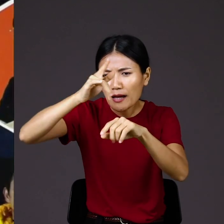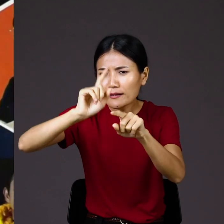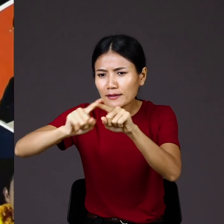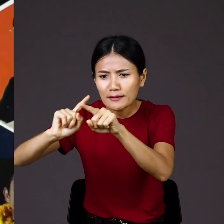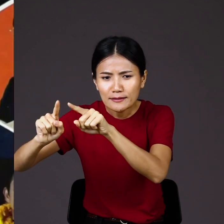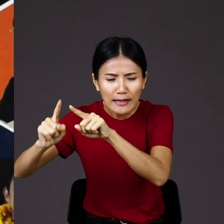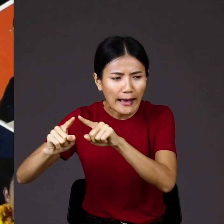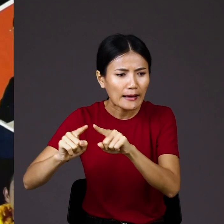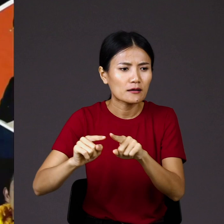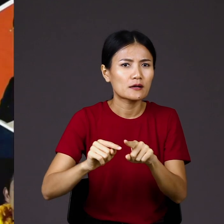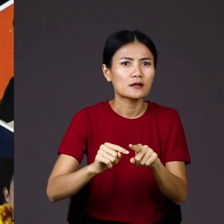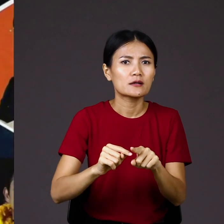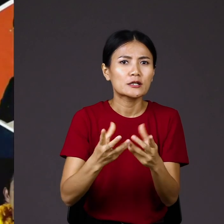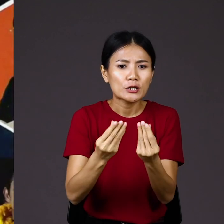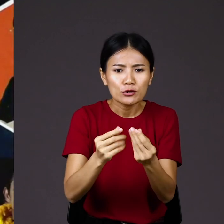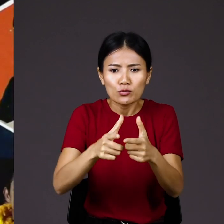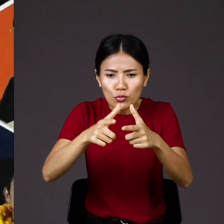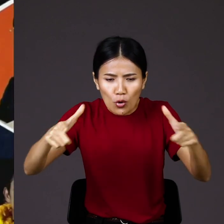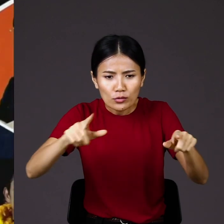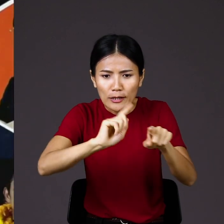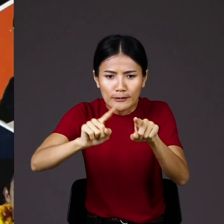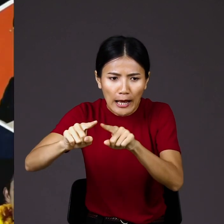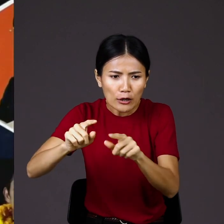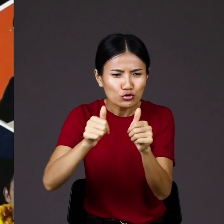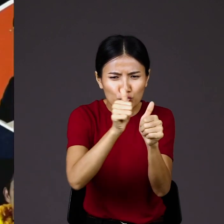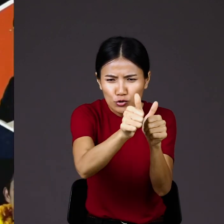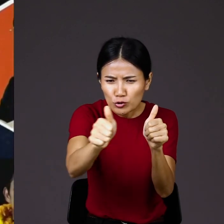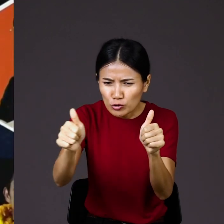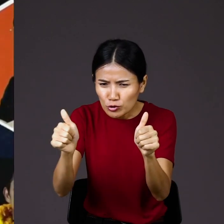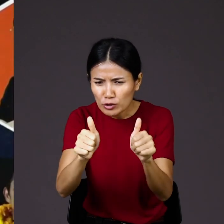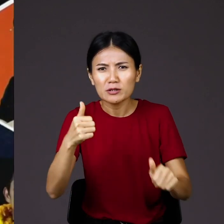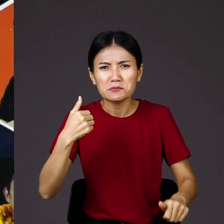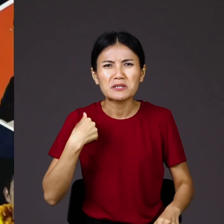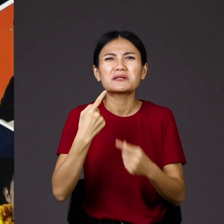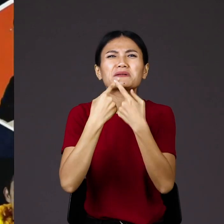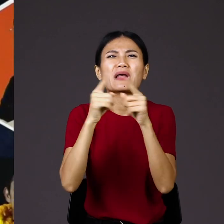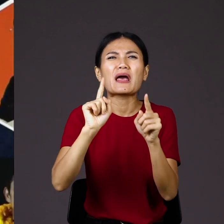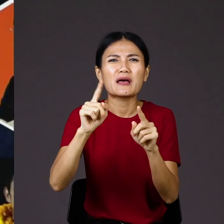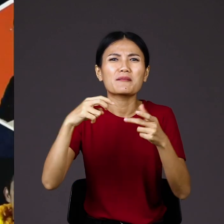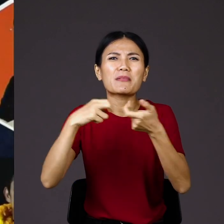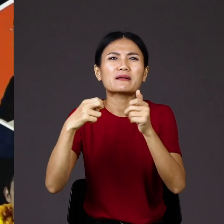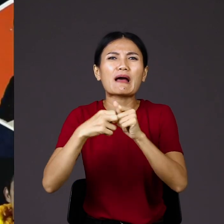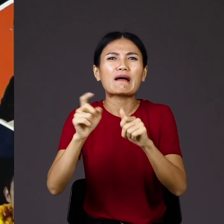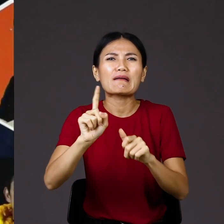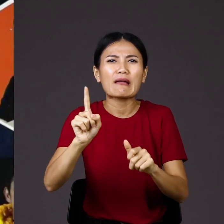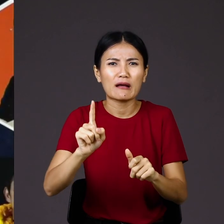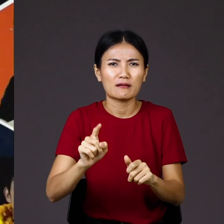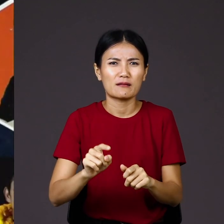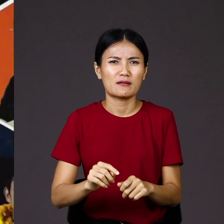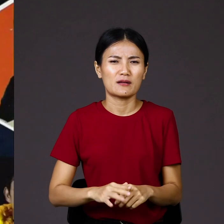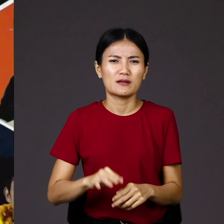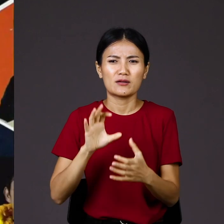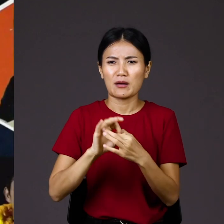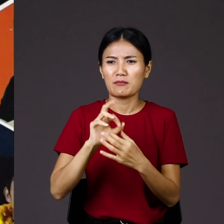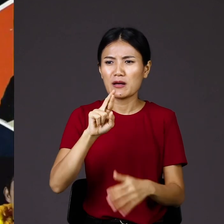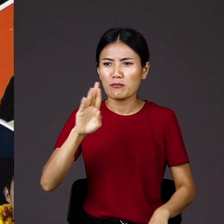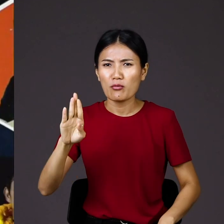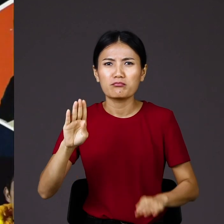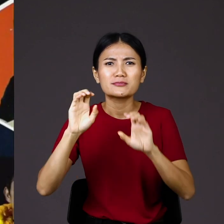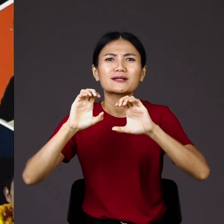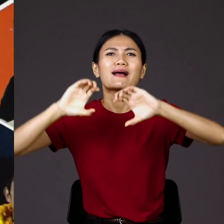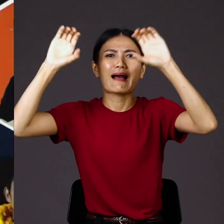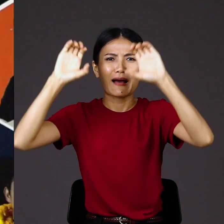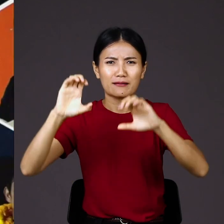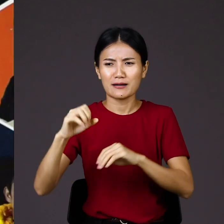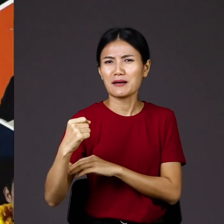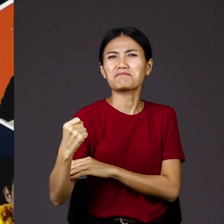ในแง่ของทรัพยากรในแต่ละจังหวัดแต่ศักยภาพเหล่านี้มันถูกกดทับด้วยโครงสร้างของระบบราชการ